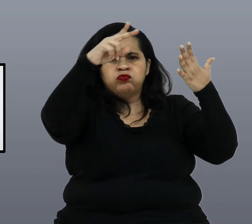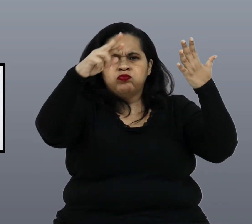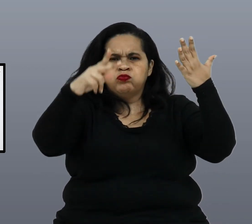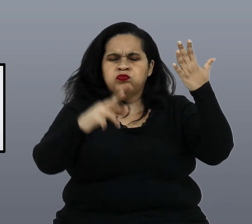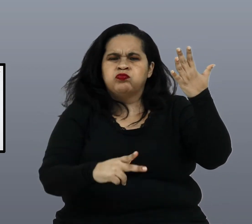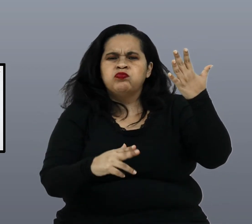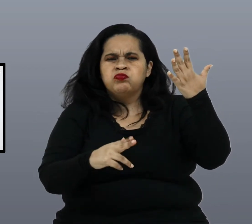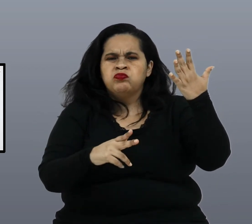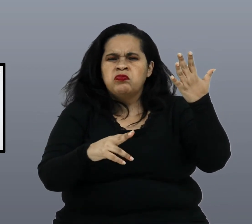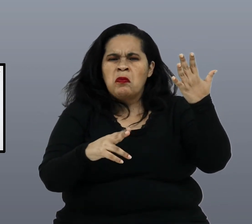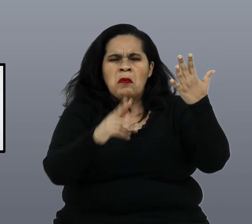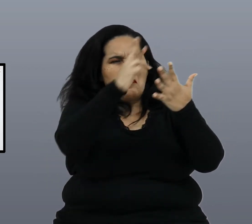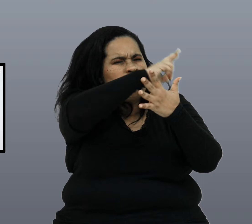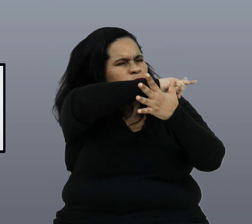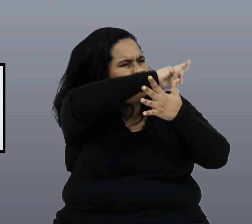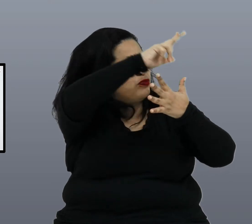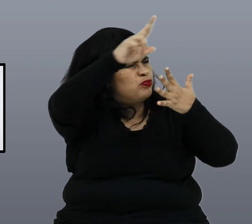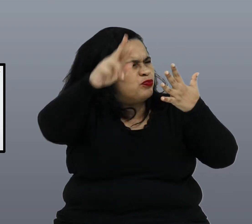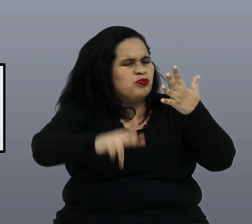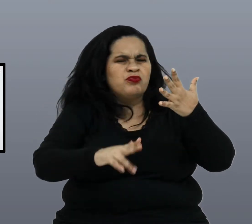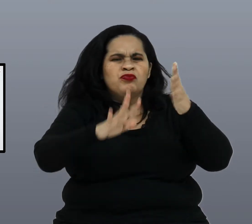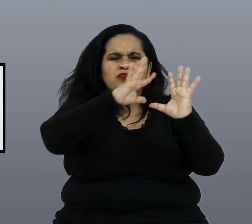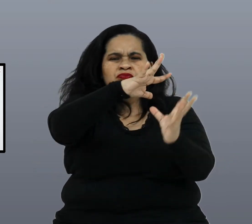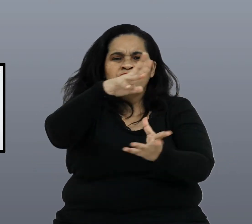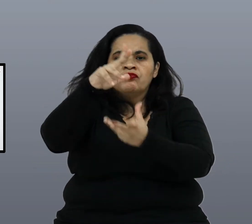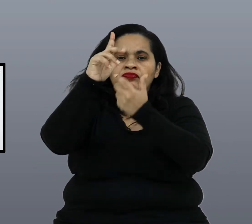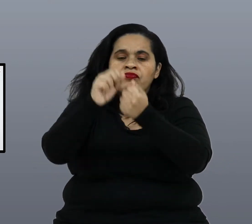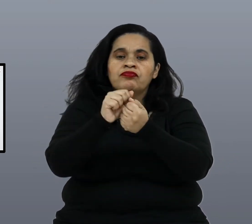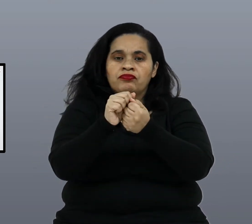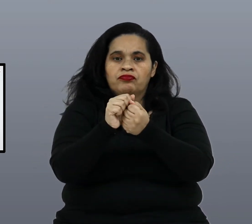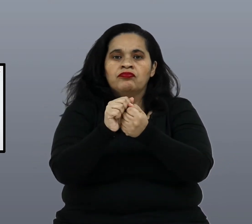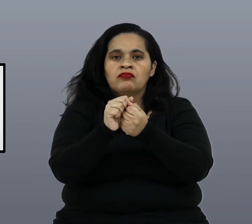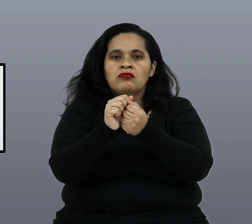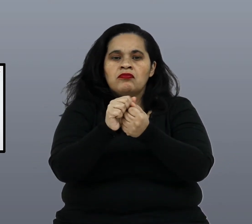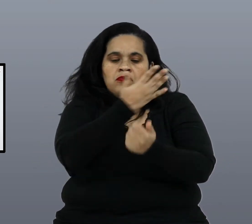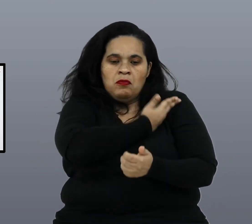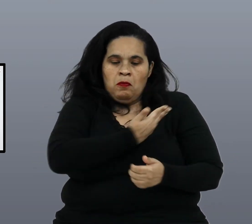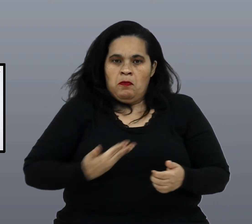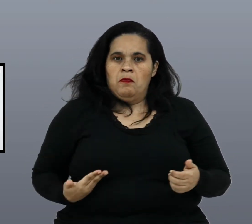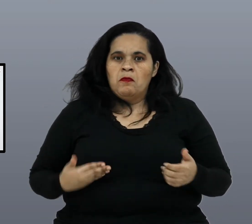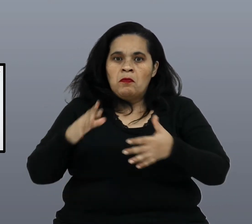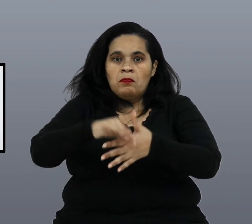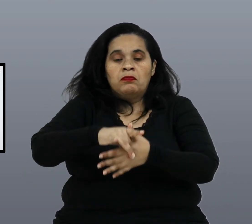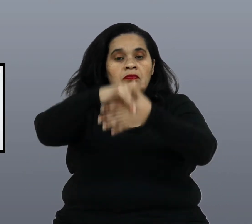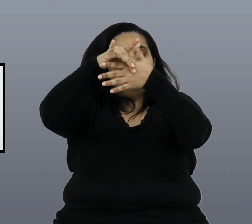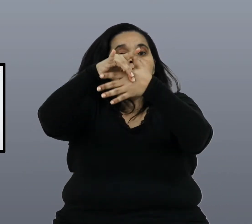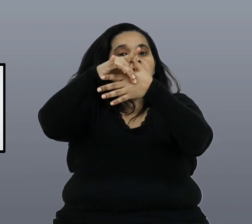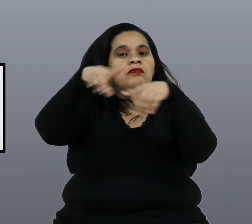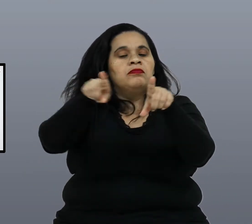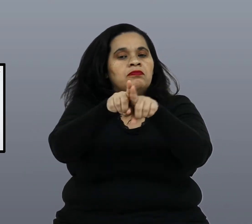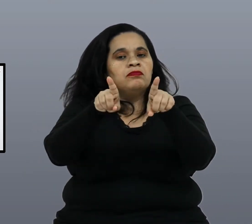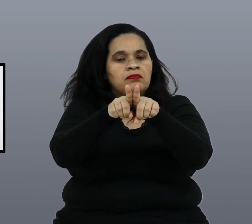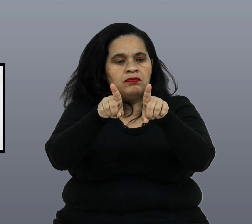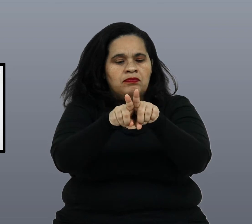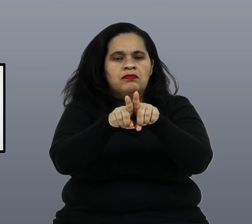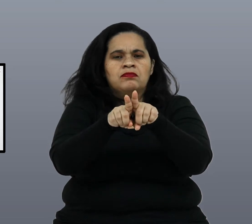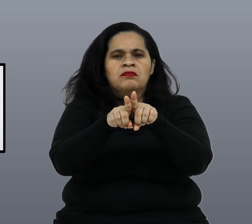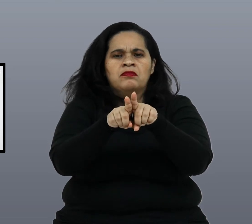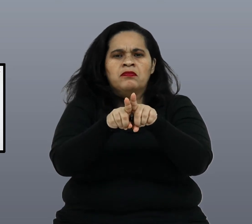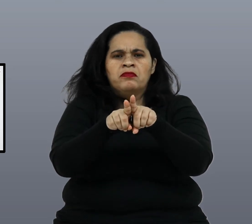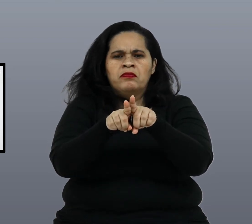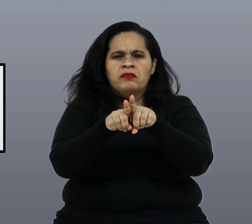falar de Mussolini, você vai falar desses seres aí, que são pessoas, são líderes, são cabeças que se levantaram, que